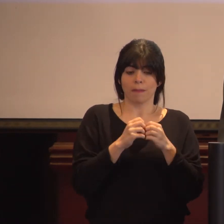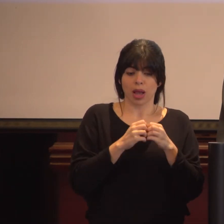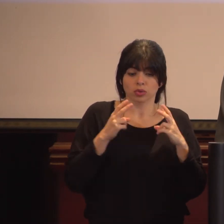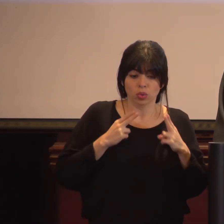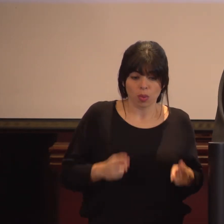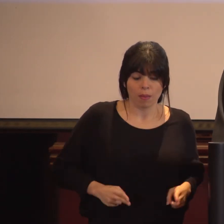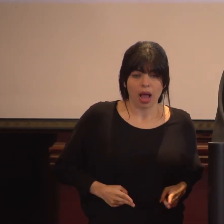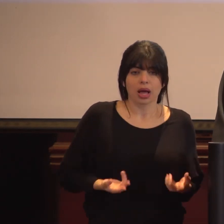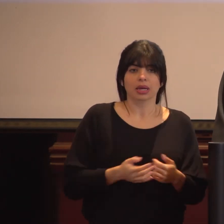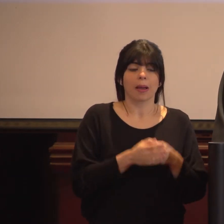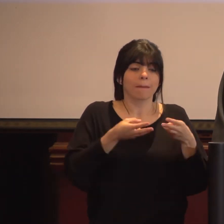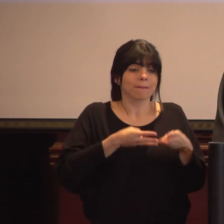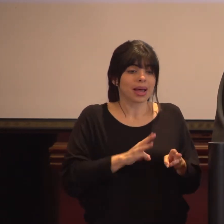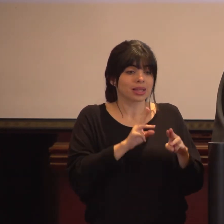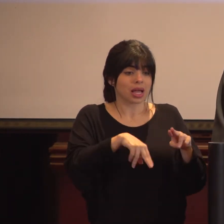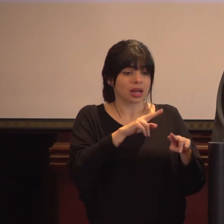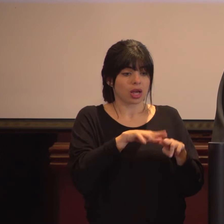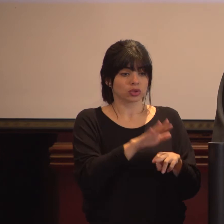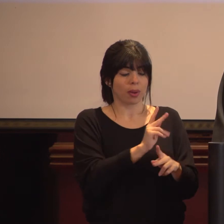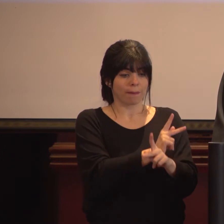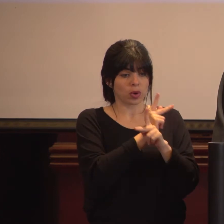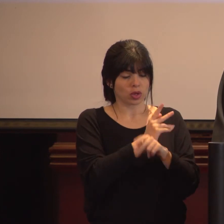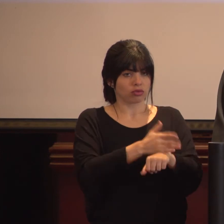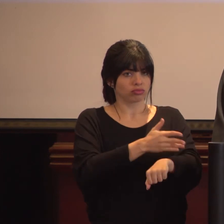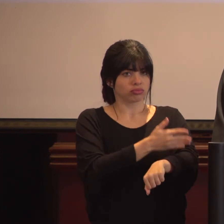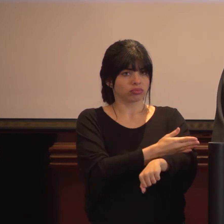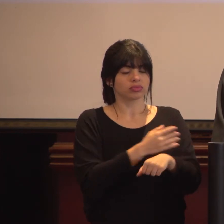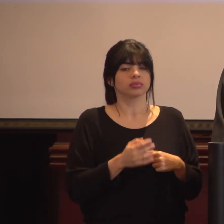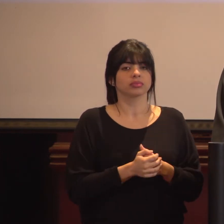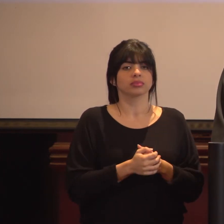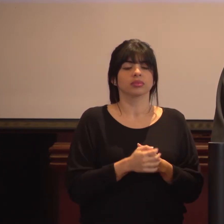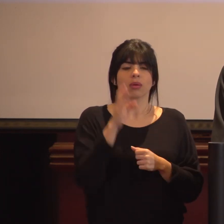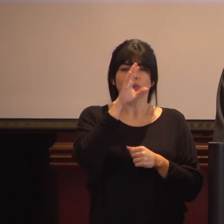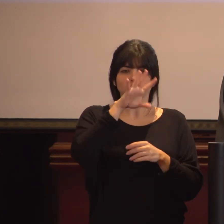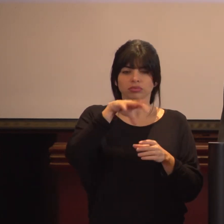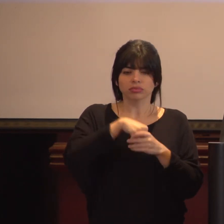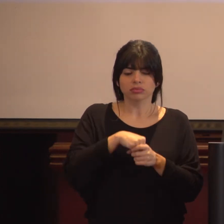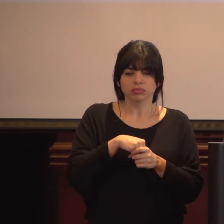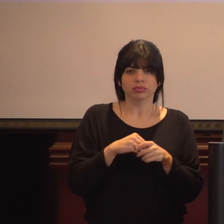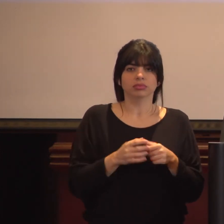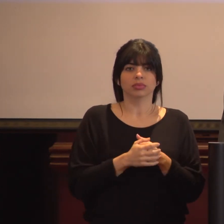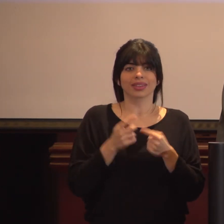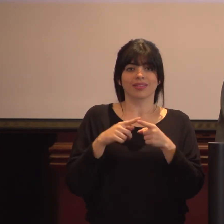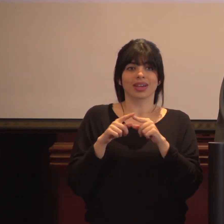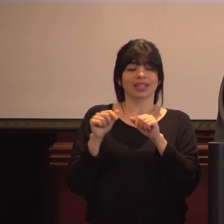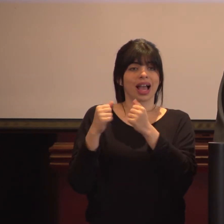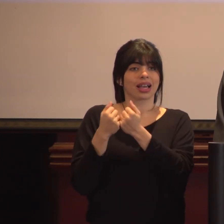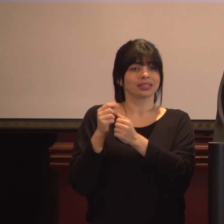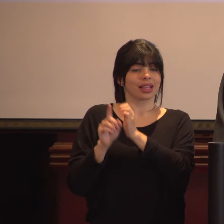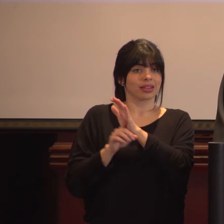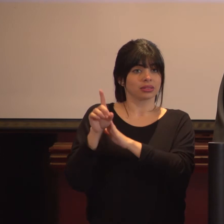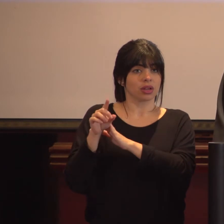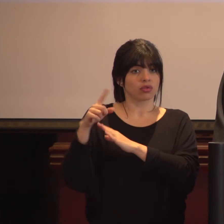fortalecimiento de los mecanismos nacionales de protección el involucramiento de las de las agencias de